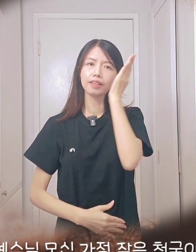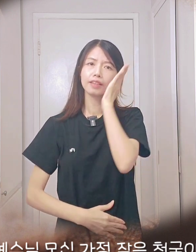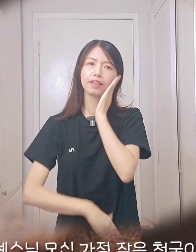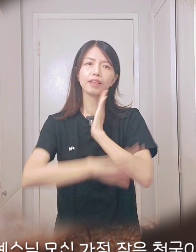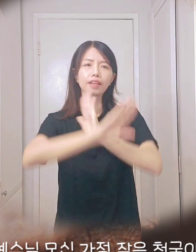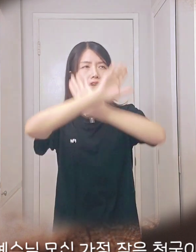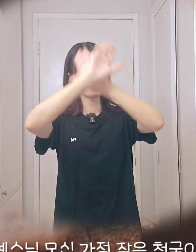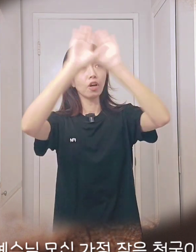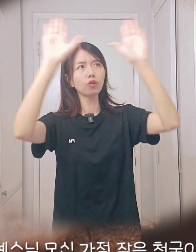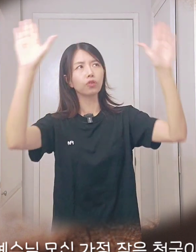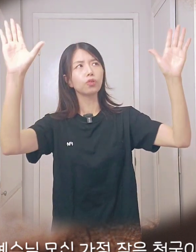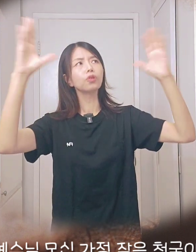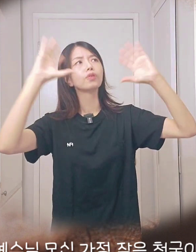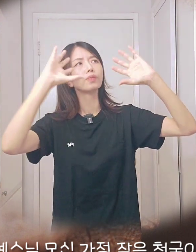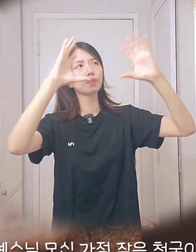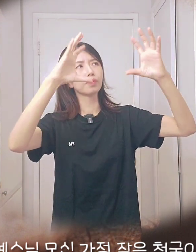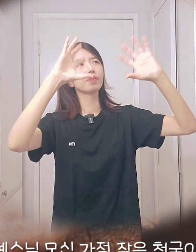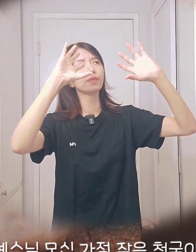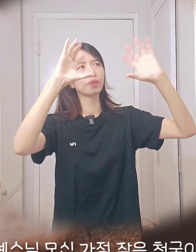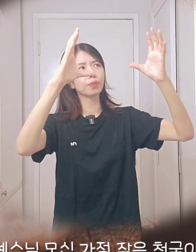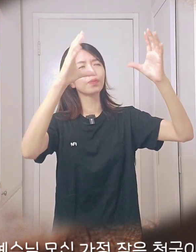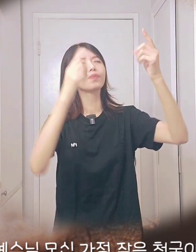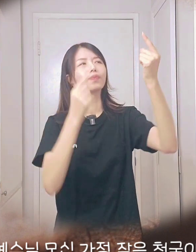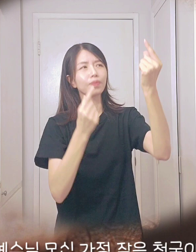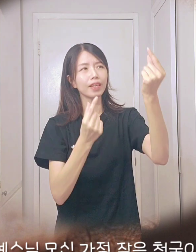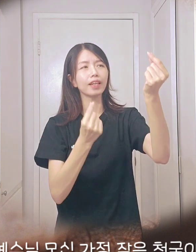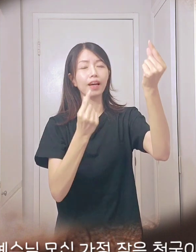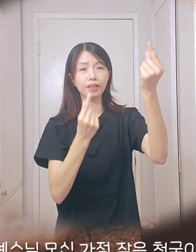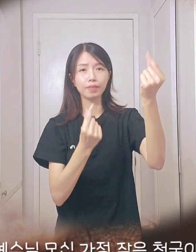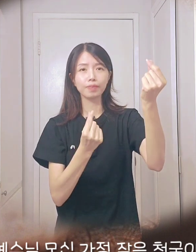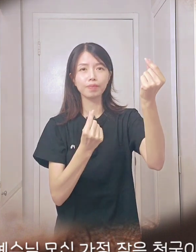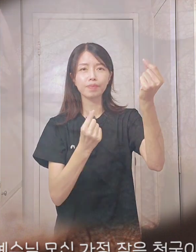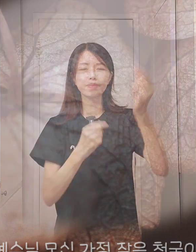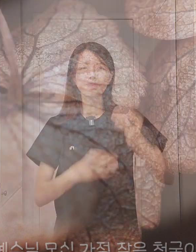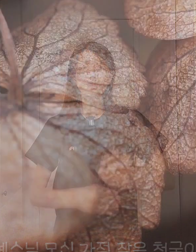작은 천국이라.